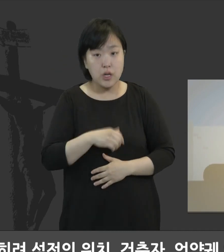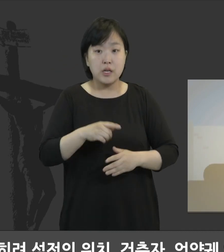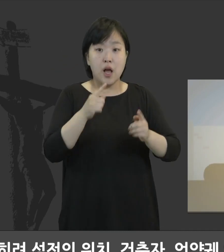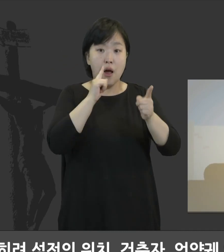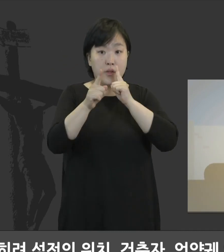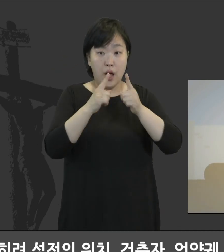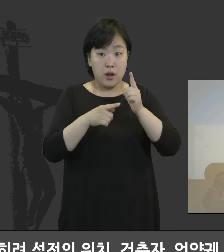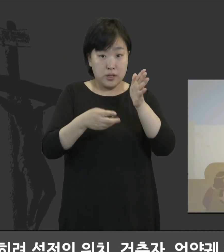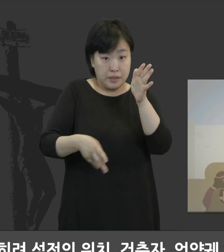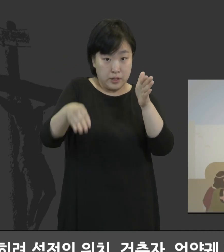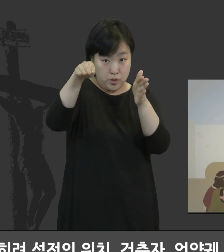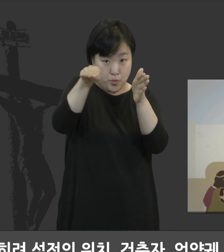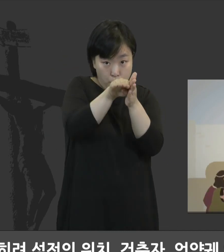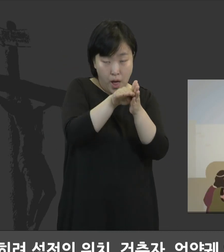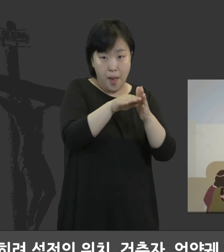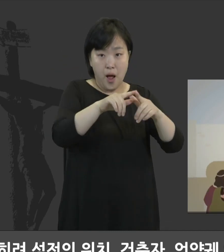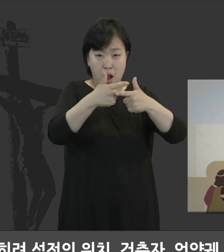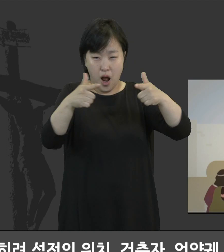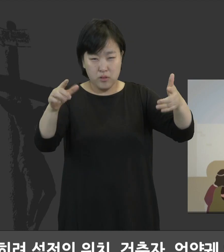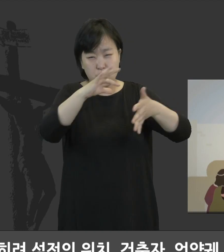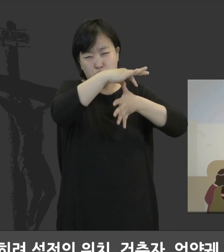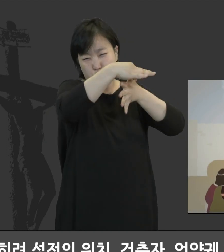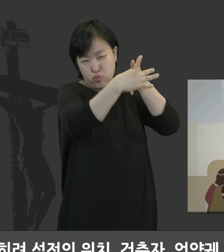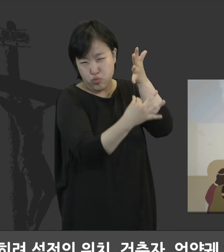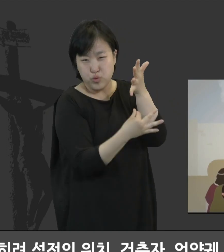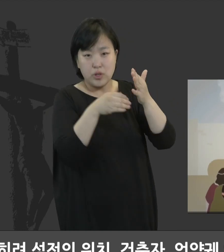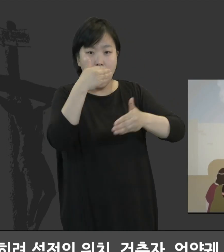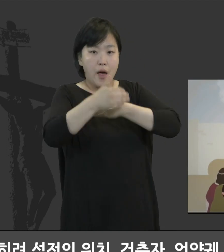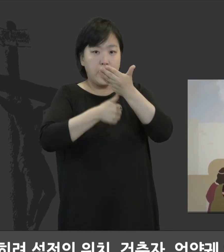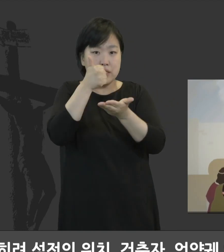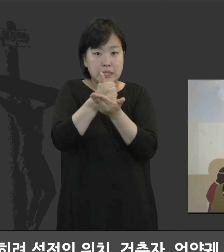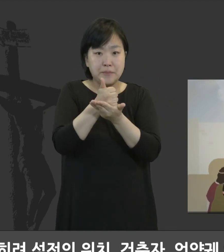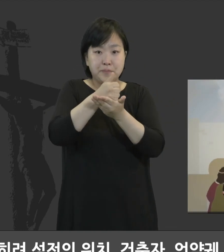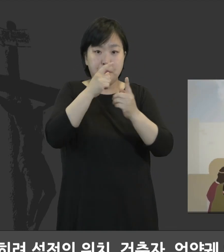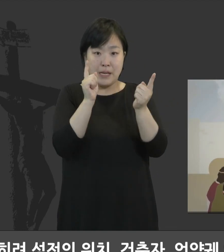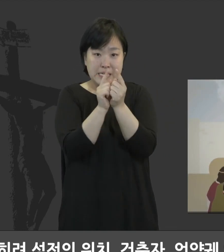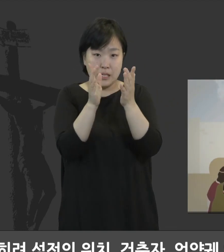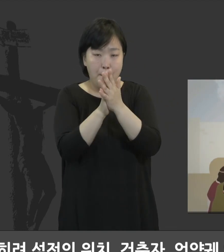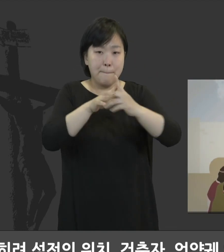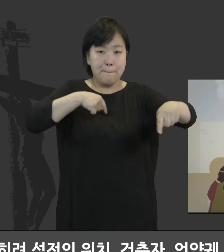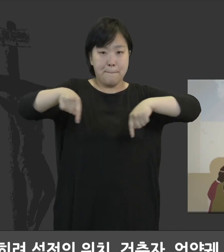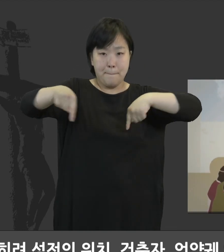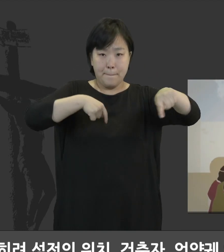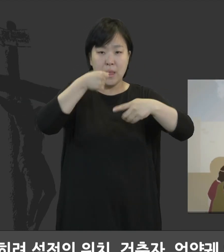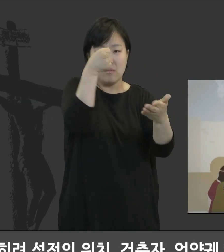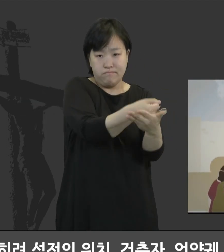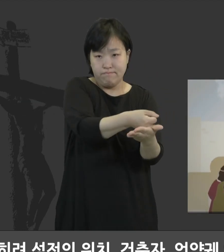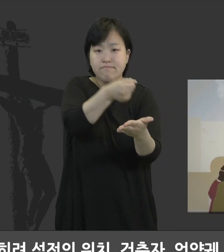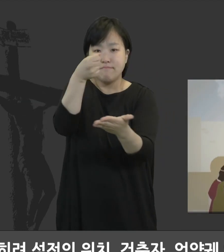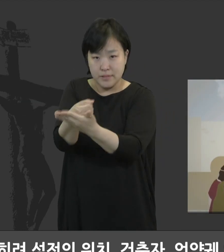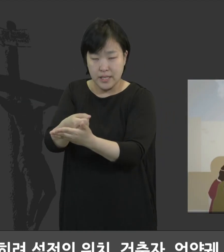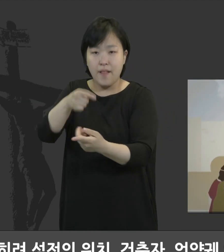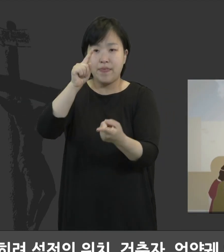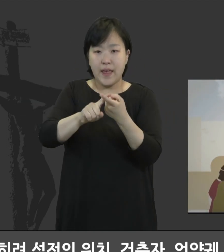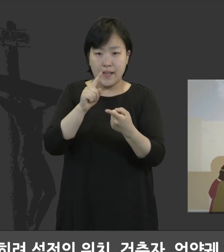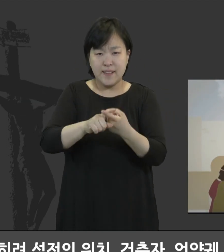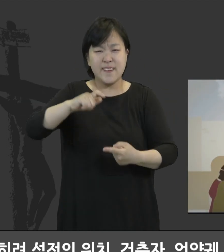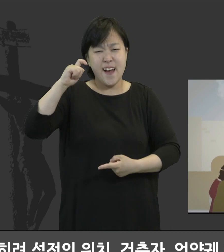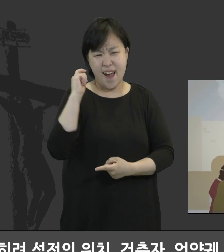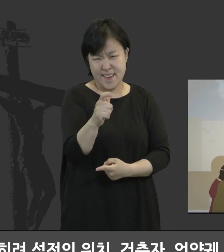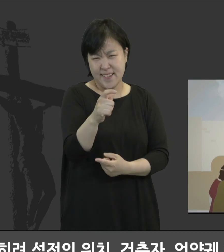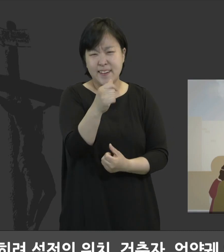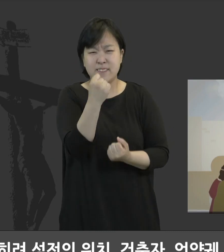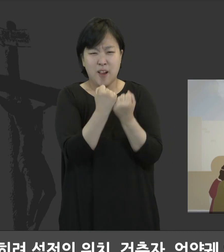언약궤의 안치 및 완공 예시까지 그 모든 단계를 하나님께서 친히 간섭하셔서 정하신 것을